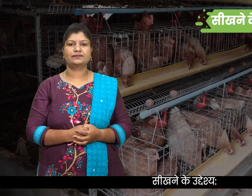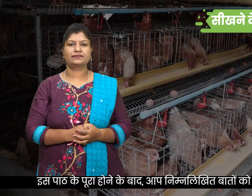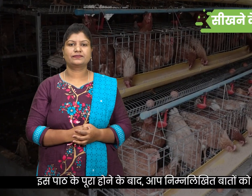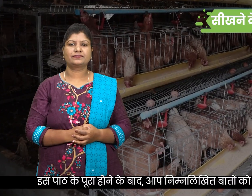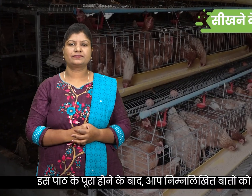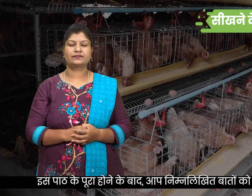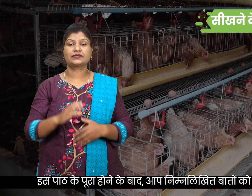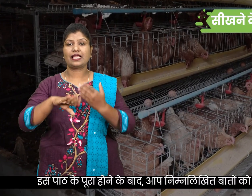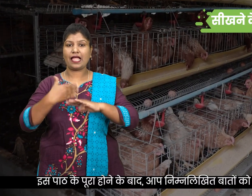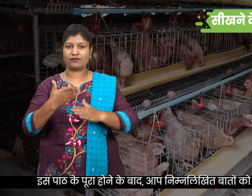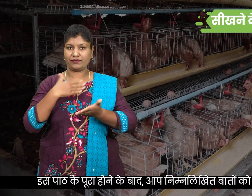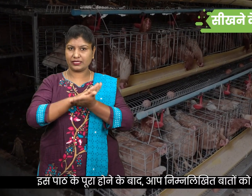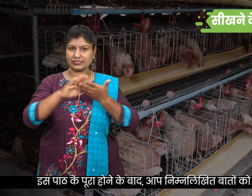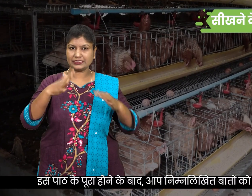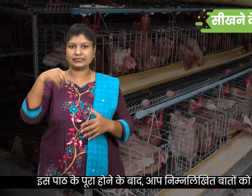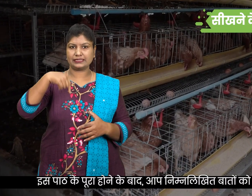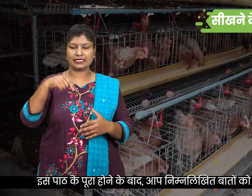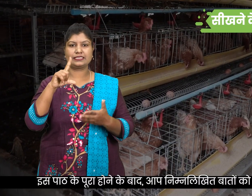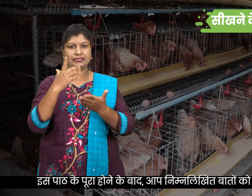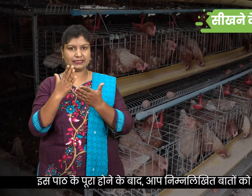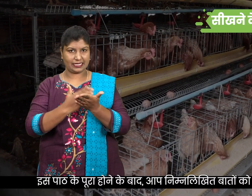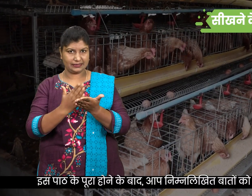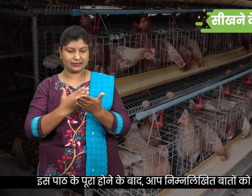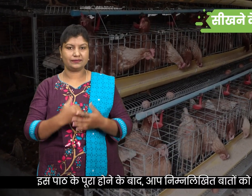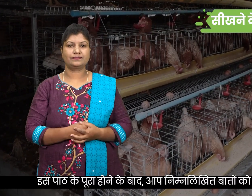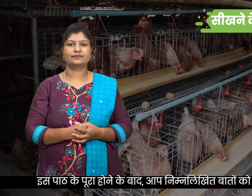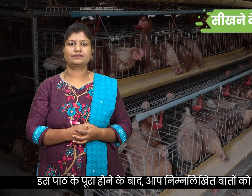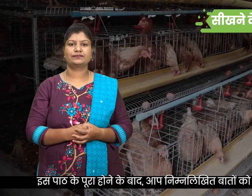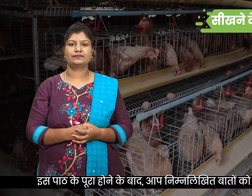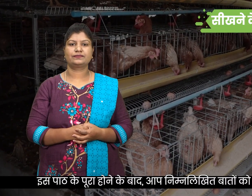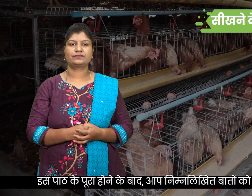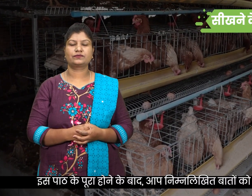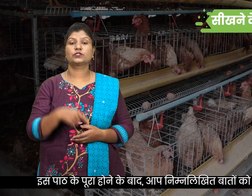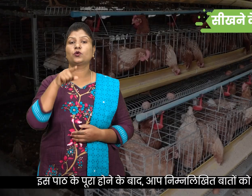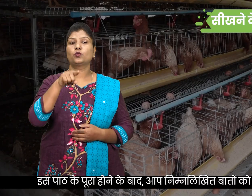इस पाठ के पूरा होने के बाद आप निम्नलिखित बातों को जानने में सक्षम होंगे।